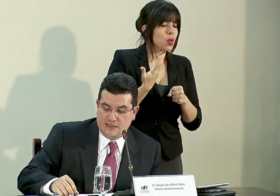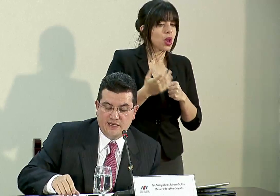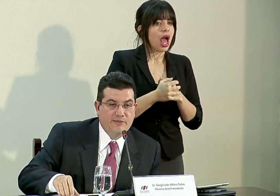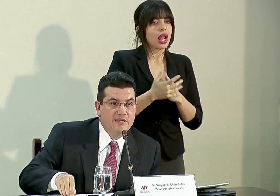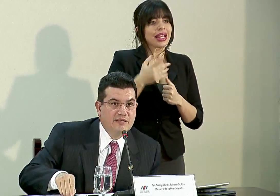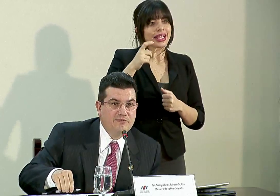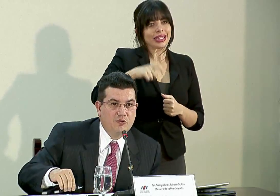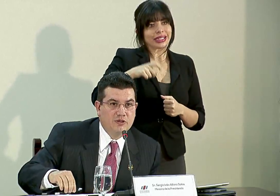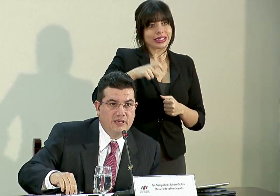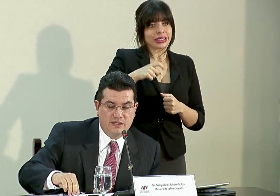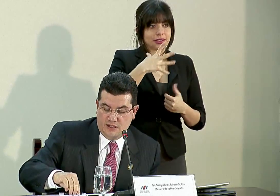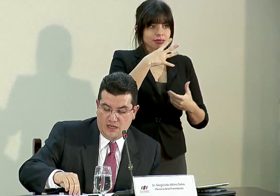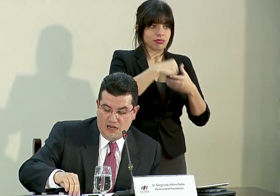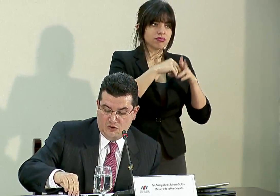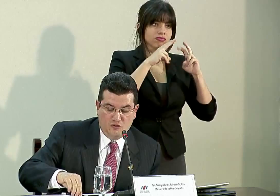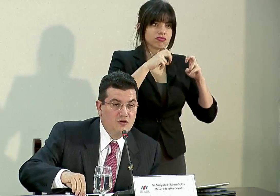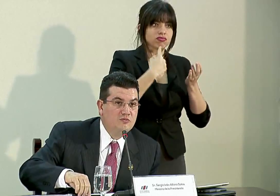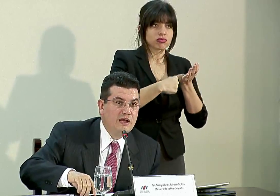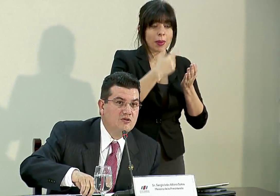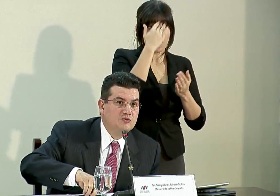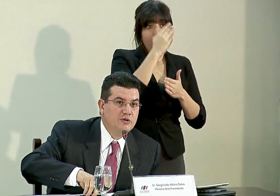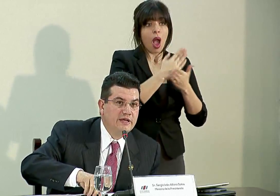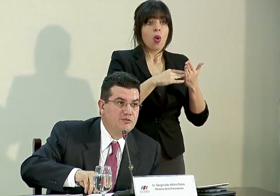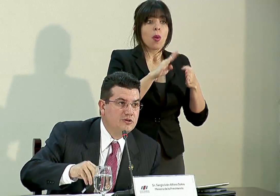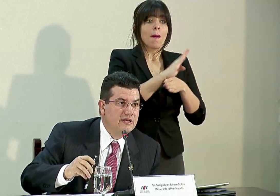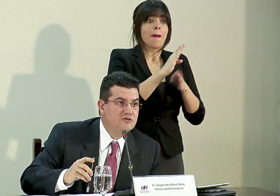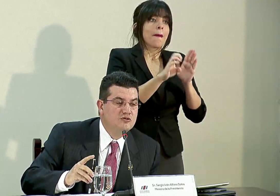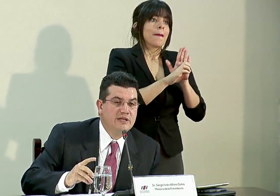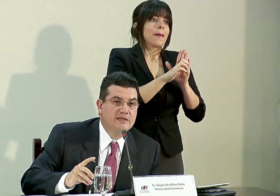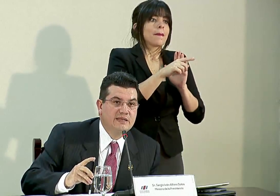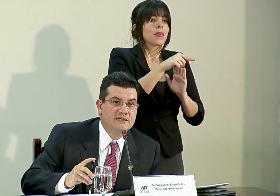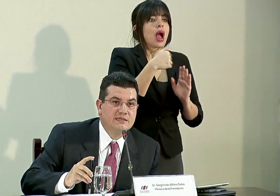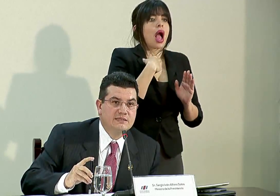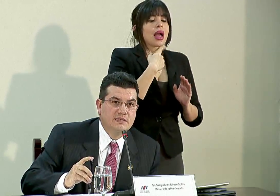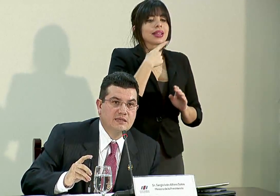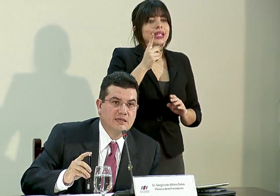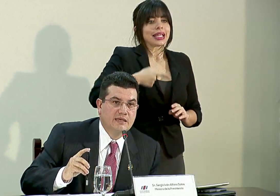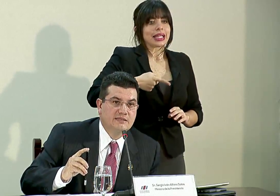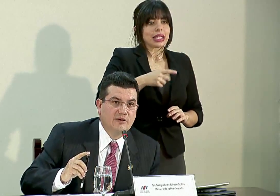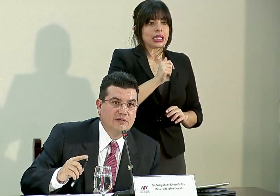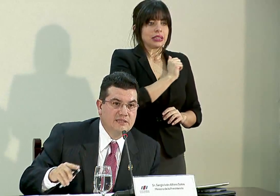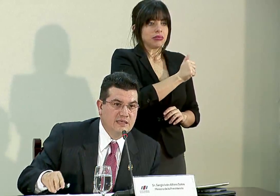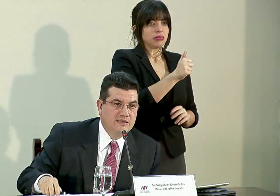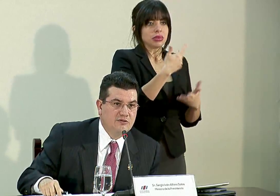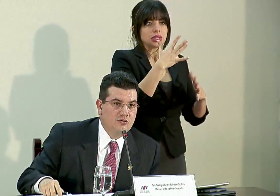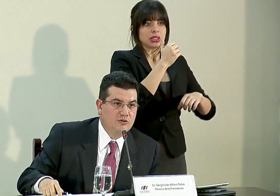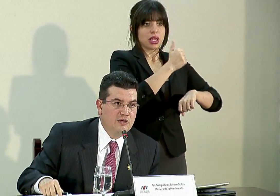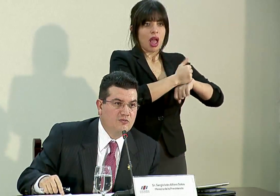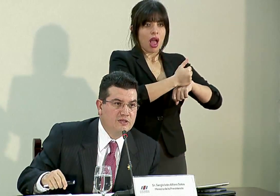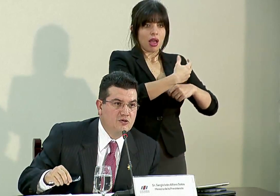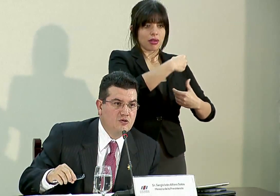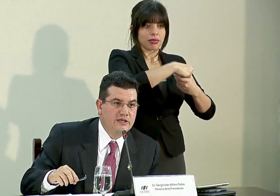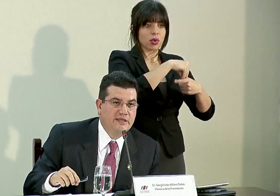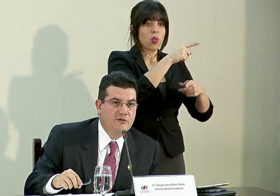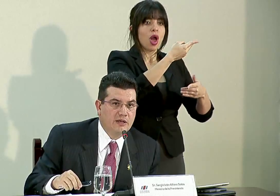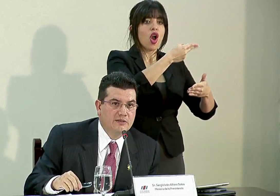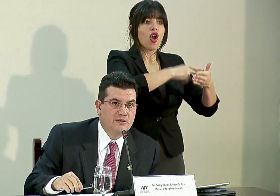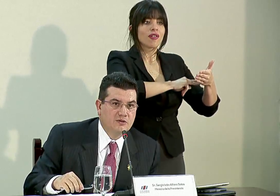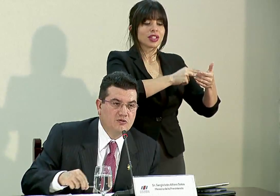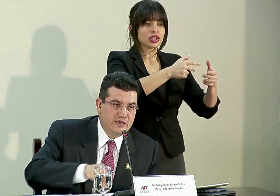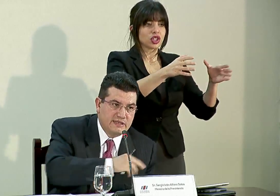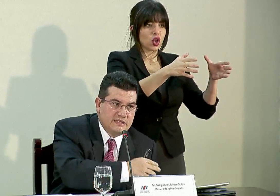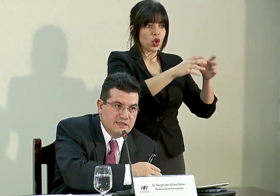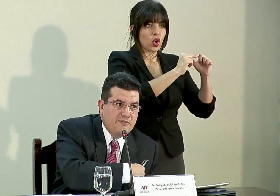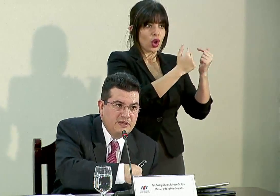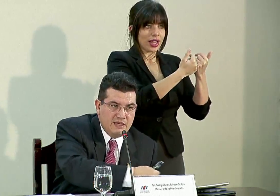necesariamente porque algunos de los bancos por ejemplo tienen sus directrices establecidas dentro de una convención colectiva